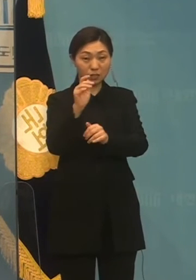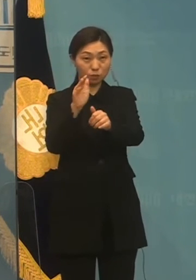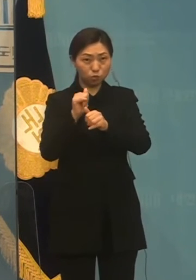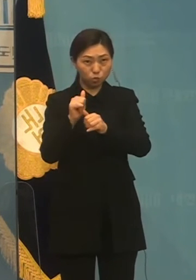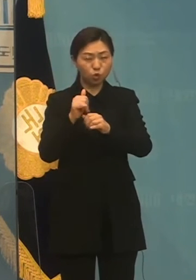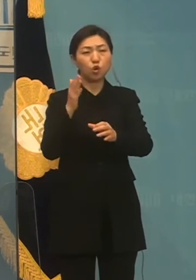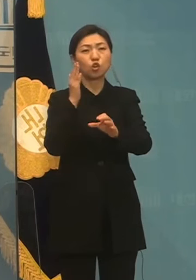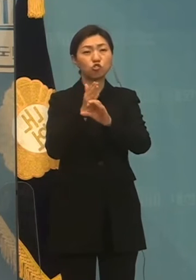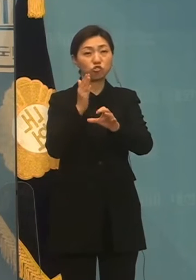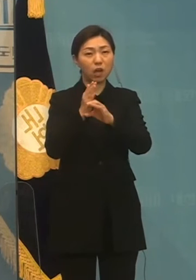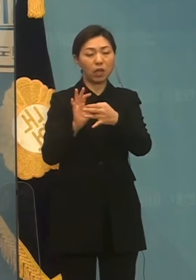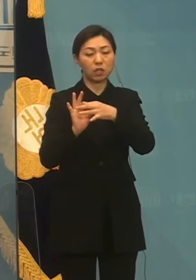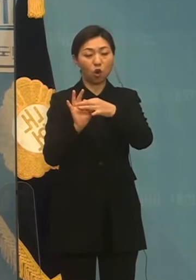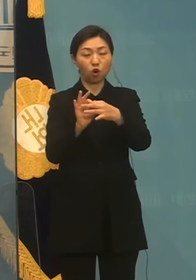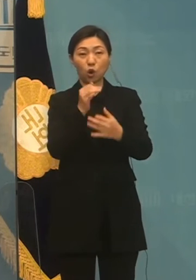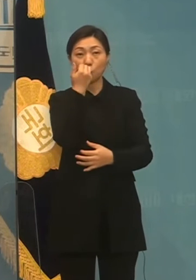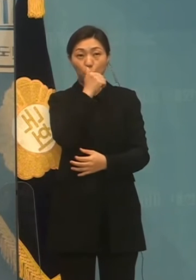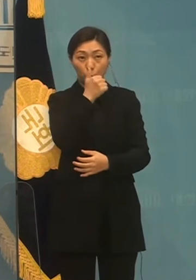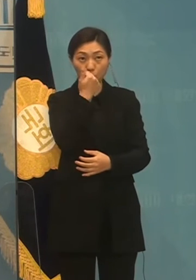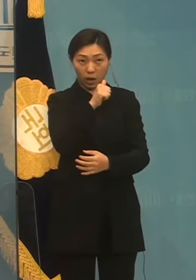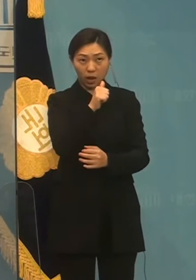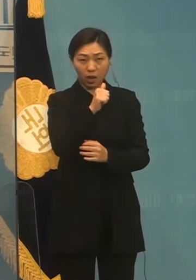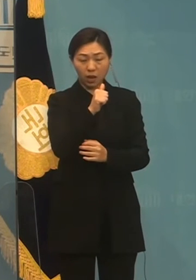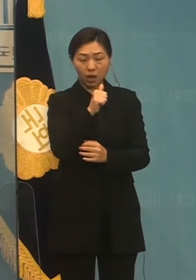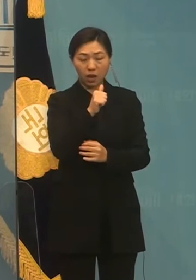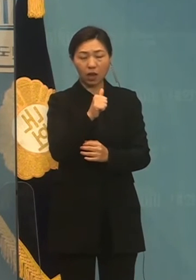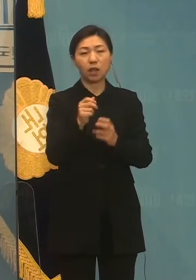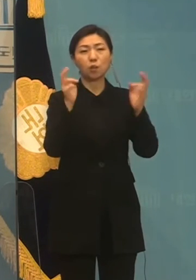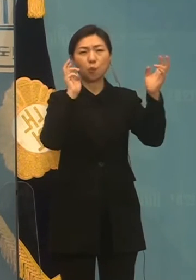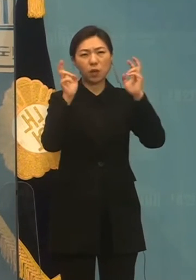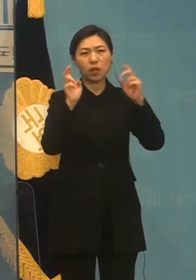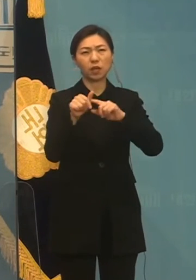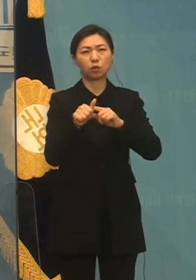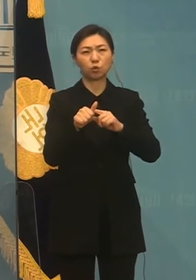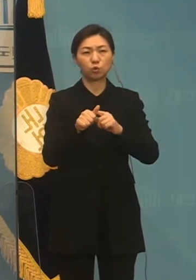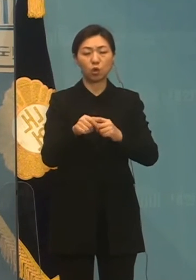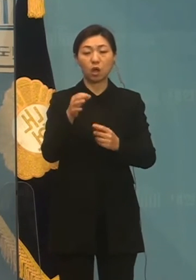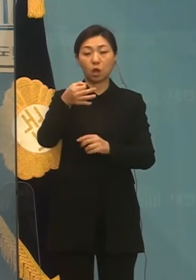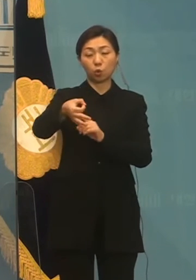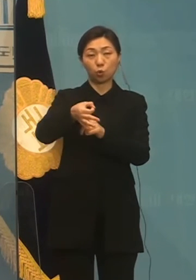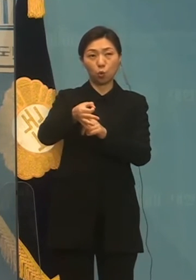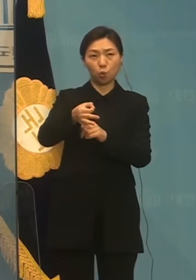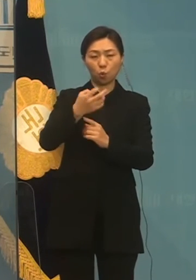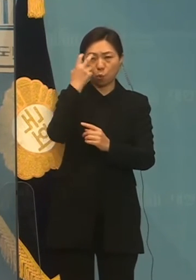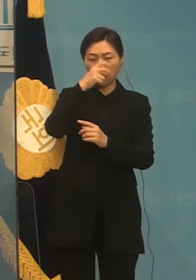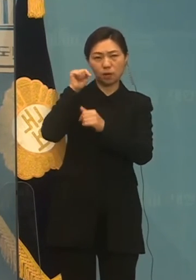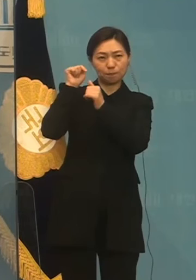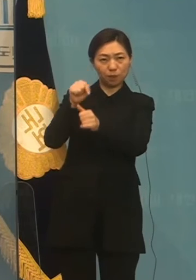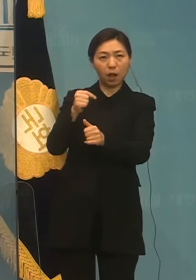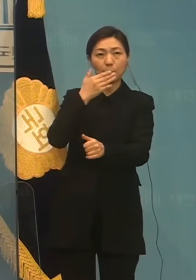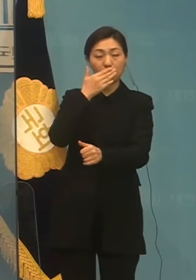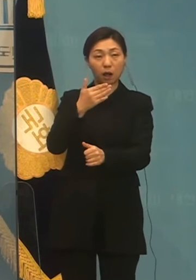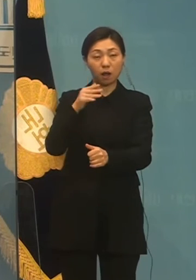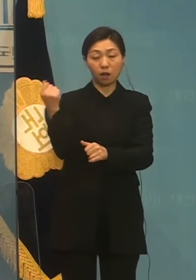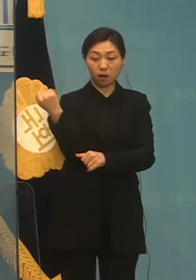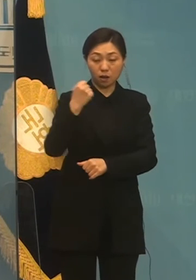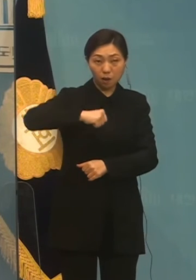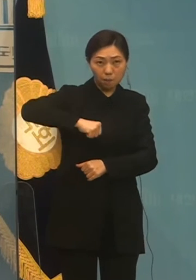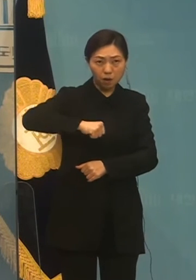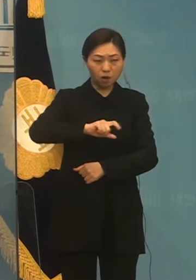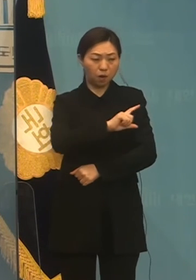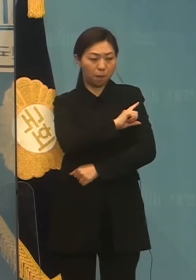대해서도 요금 개선 명령을 할 수 있도록 하고 이를 이행하지 않은 경우 면허